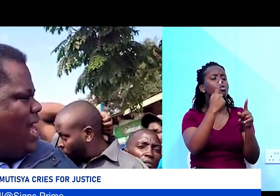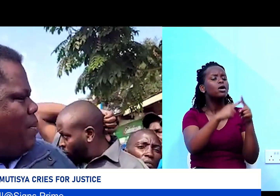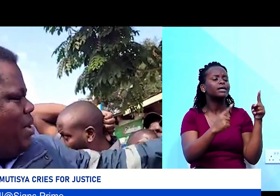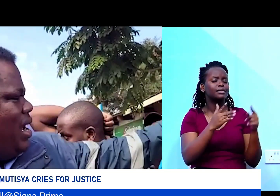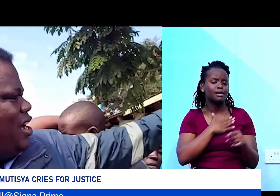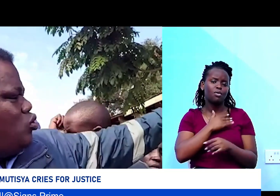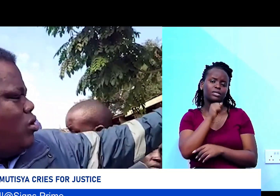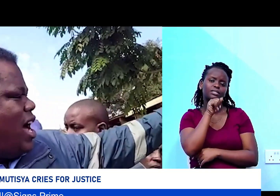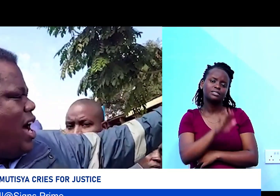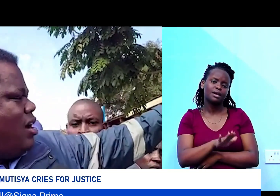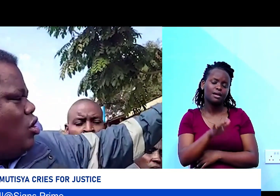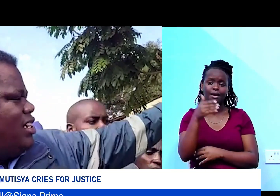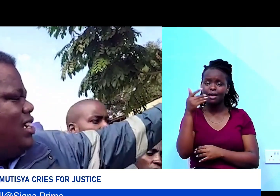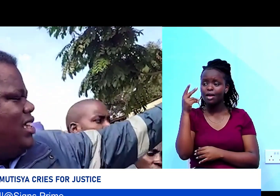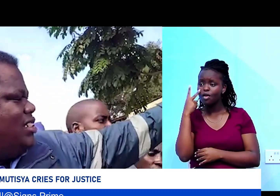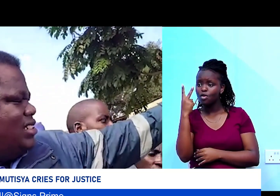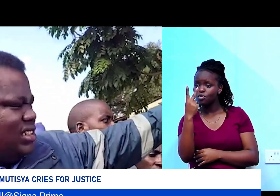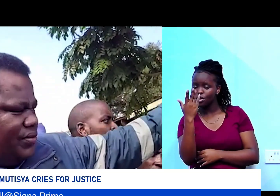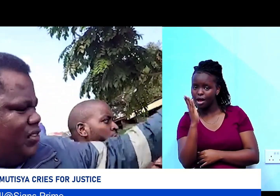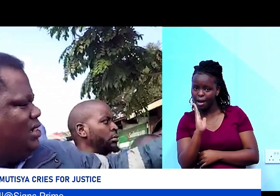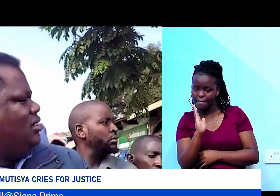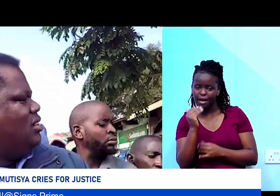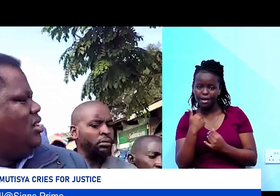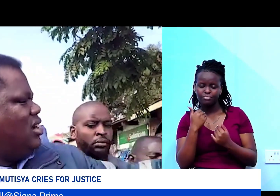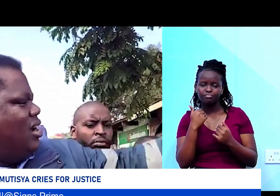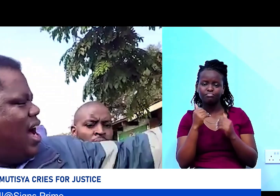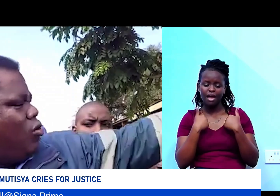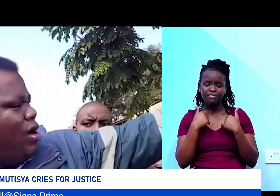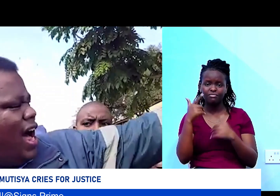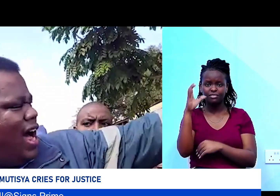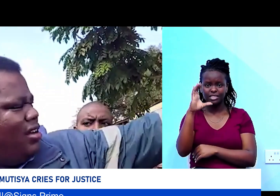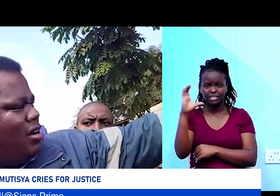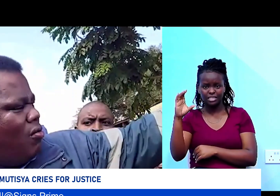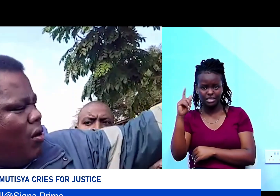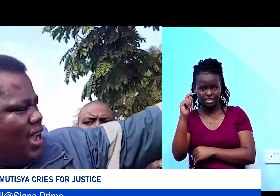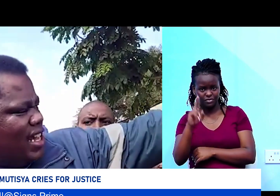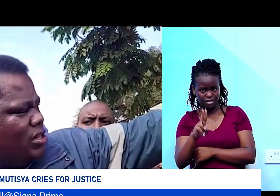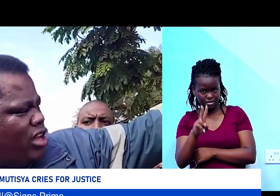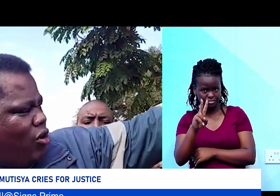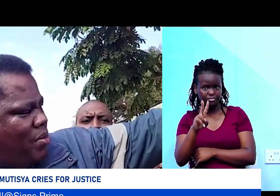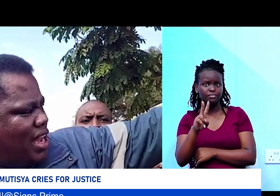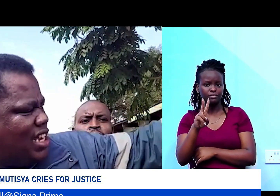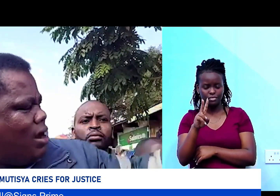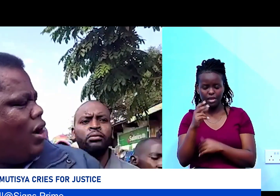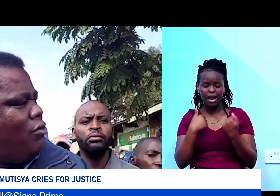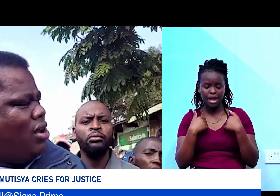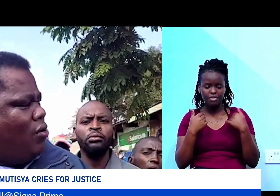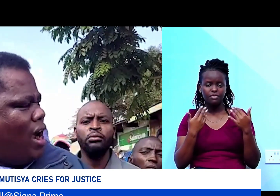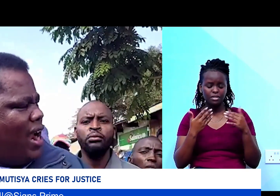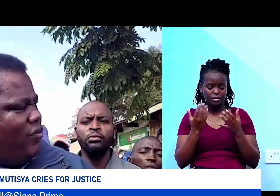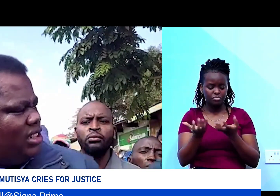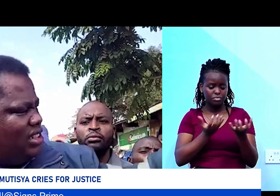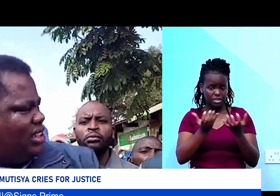hapa mbele yetu kuna hoteli zenye CCTV na kuna wawekezaji wenye wa biashara wana